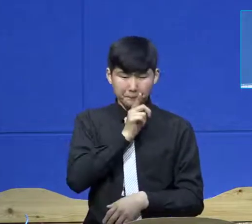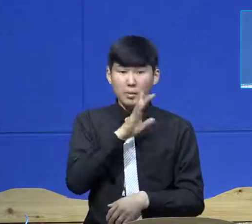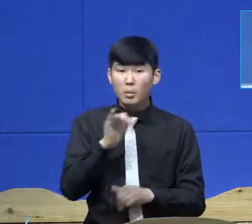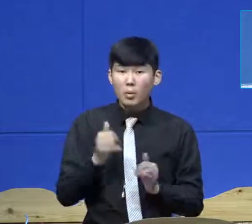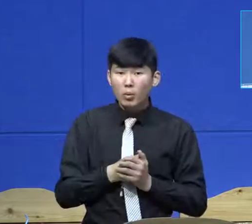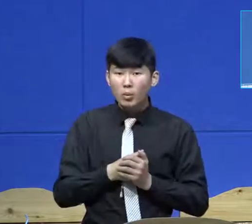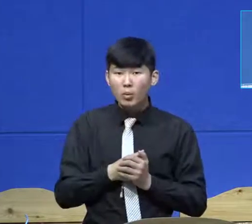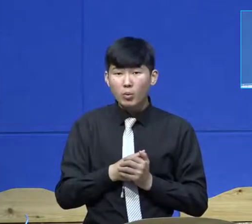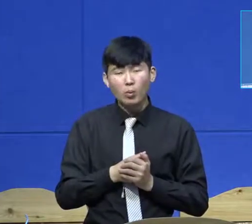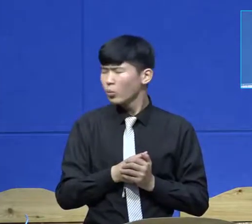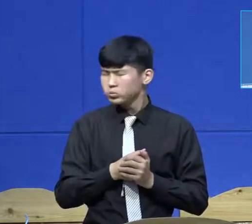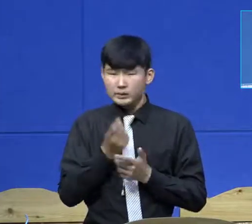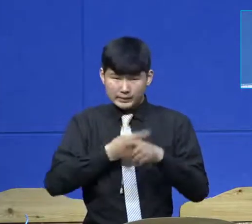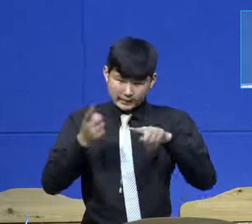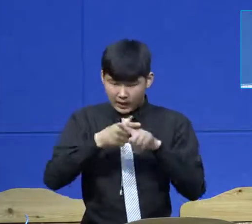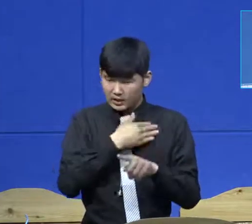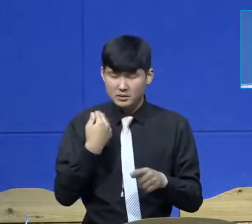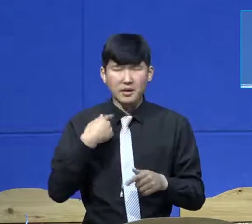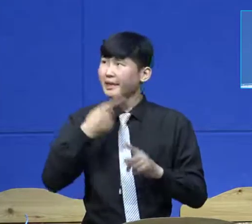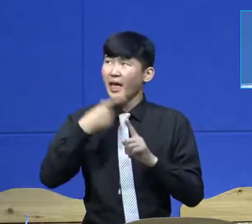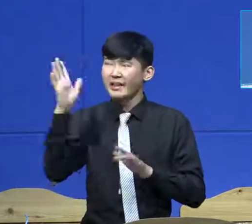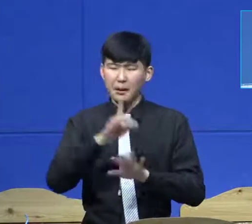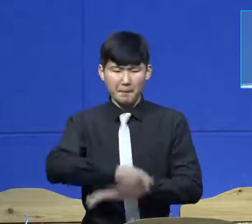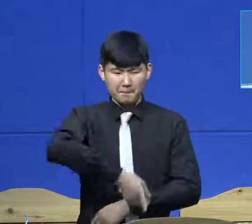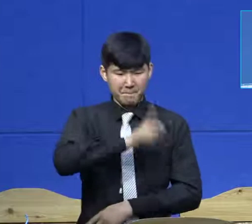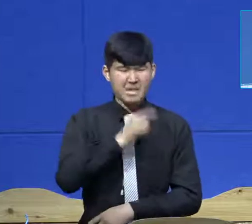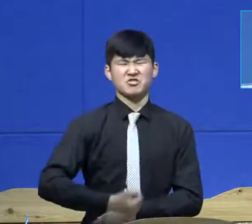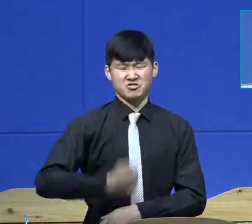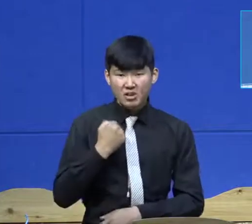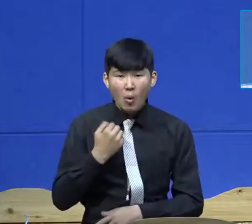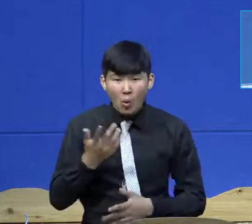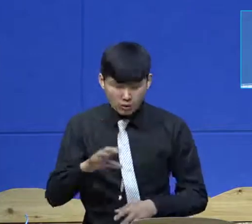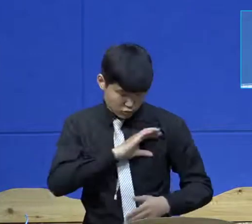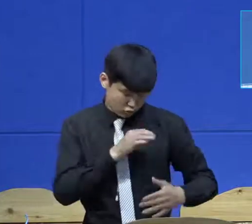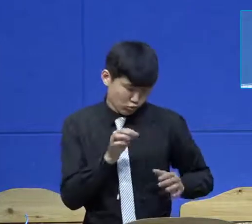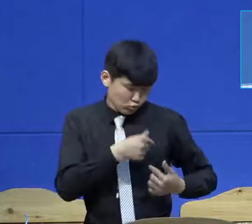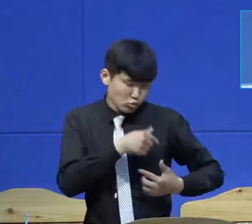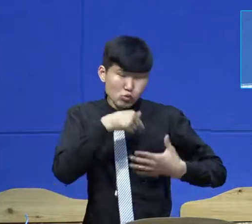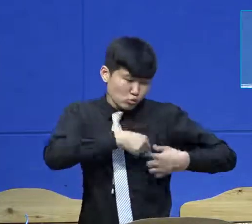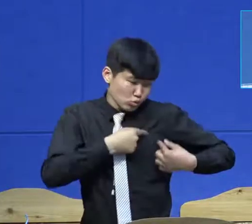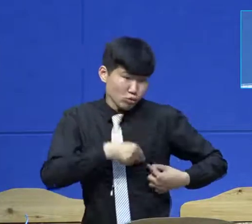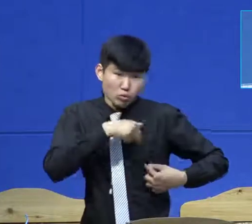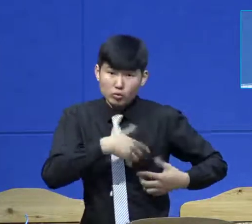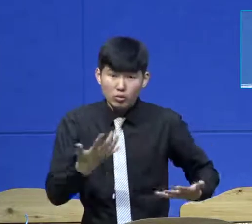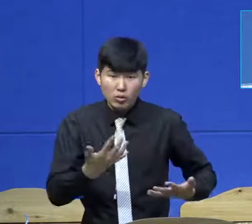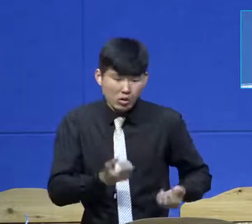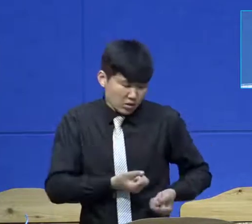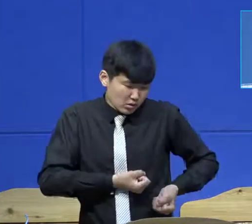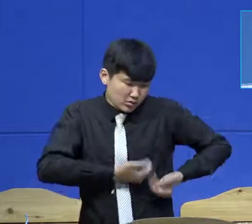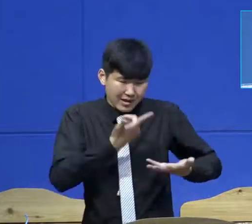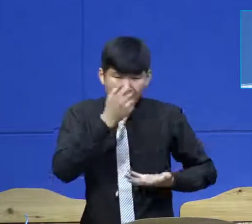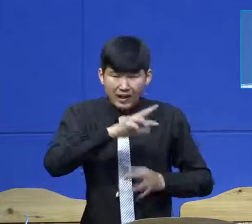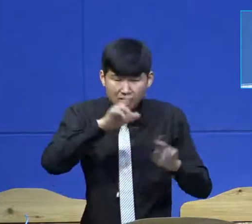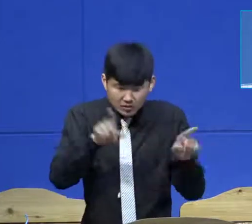уу? Дахиж би эзний нэрээр ярихгүй дурсахгүй гэвэл сэтгэл зүрхэн дотор минь шатаж буй гал мэд